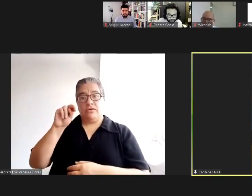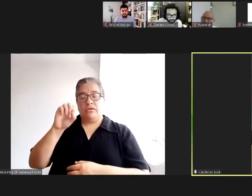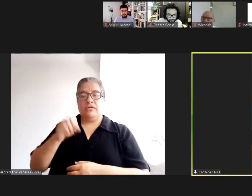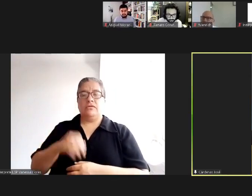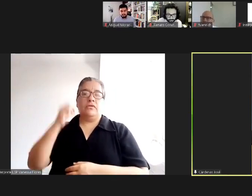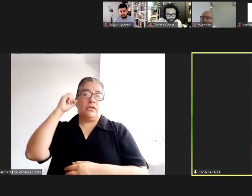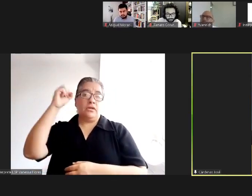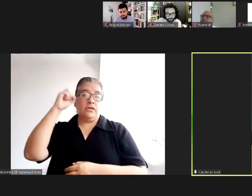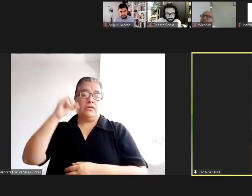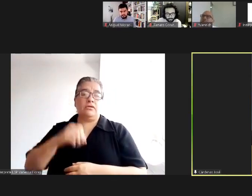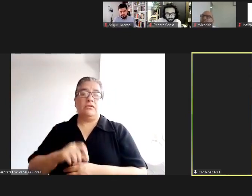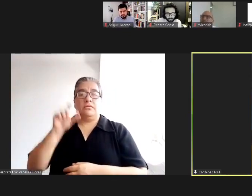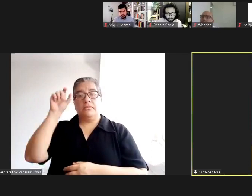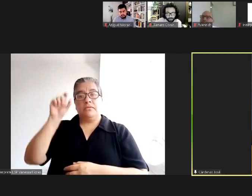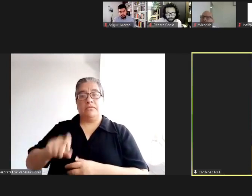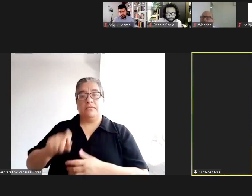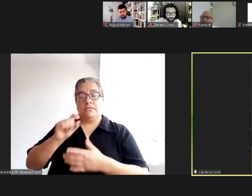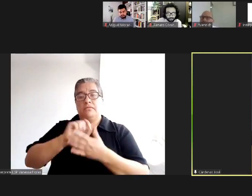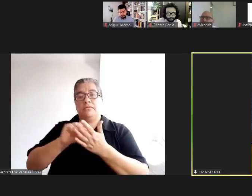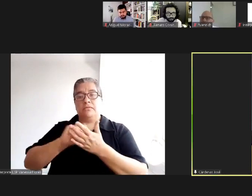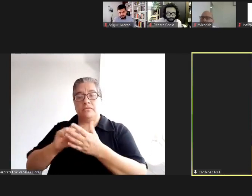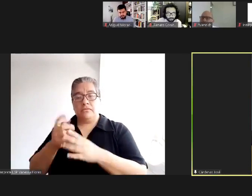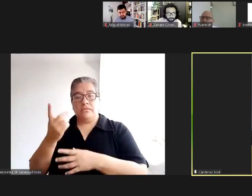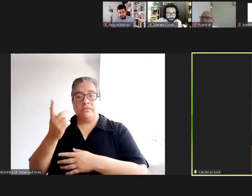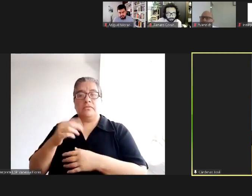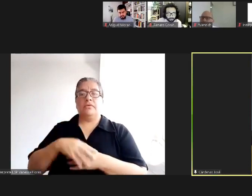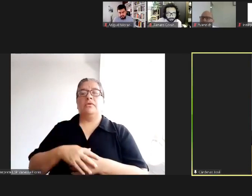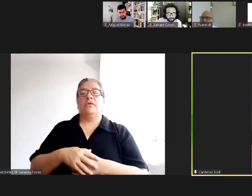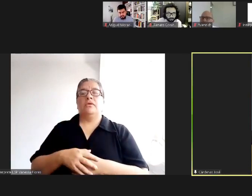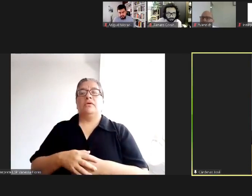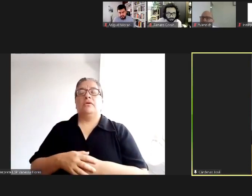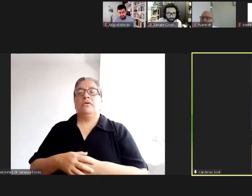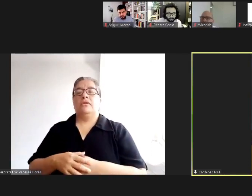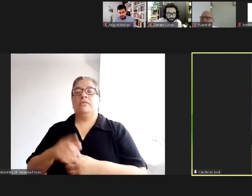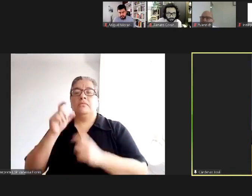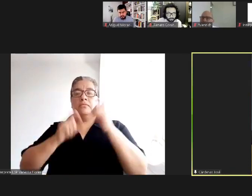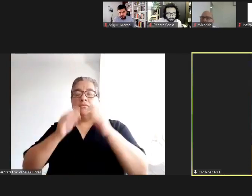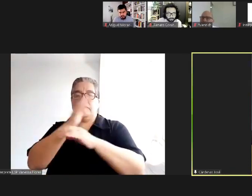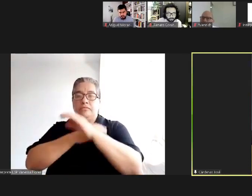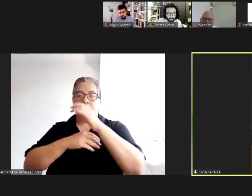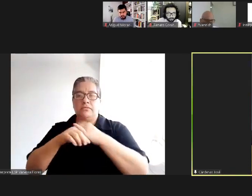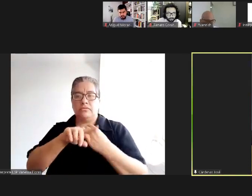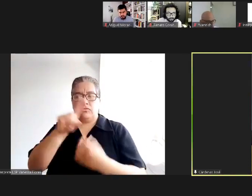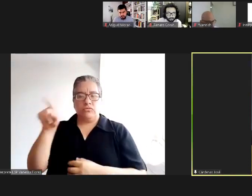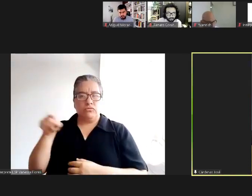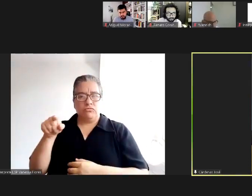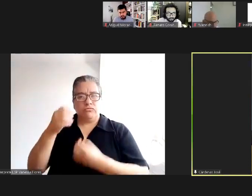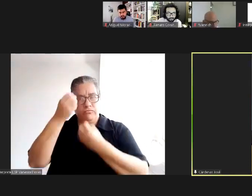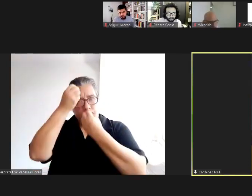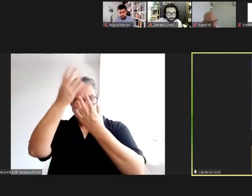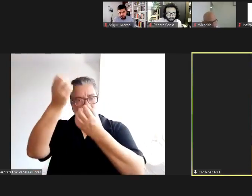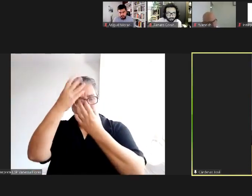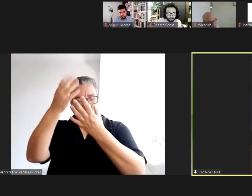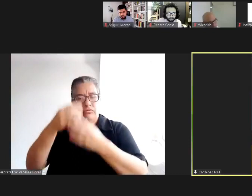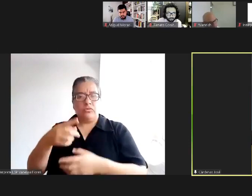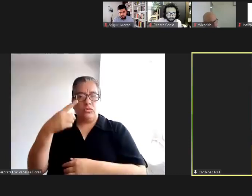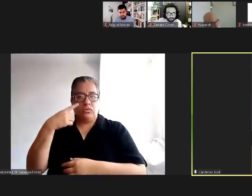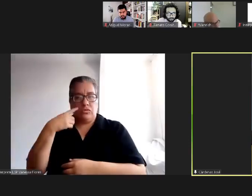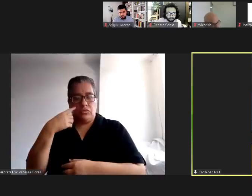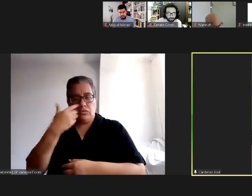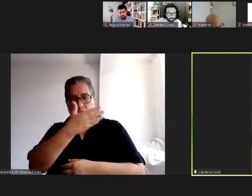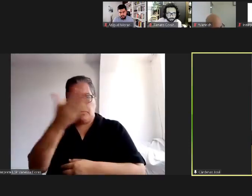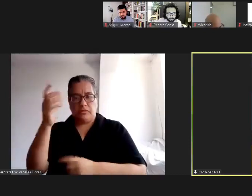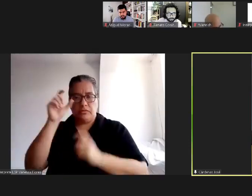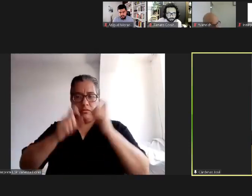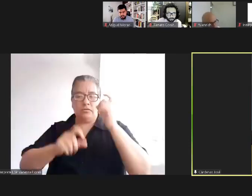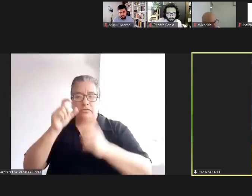discapacidad. El propósito de esta mesa es generar información, conocimiento, tanto para las personas con discapacidad visual y auditiva, pero también